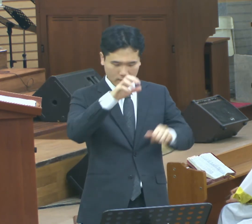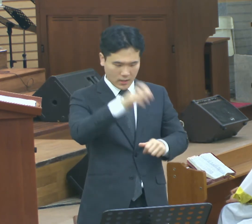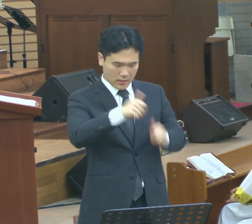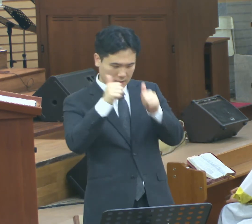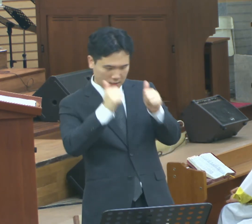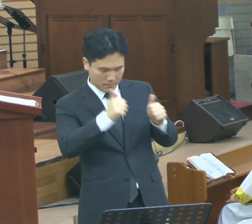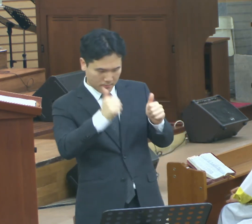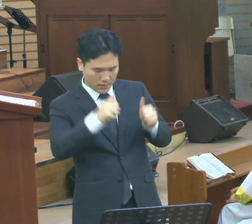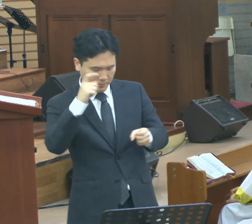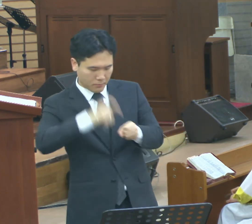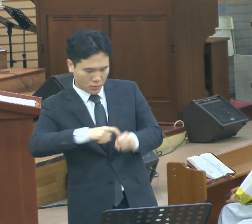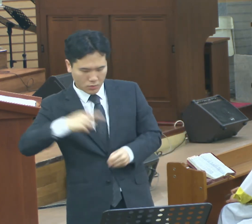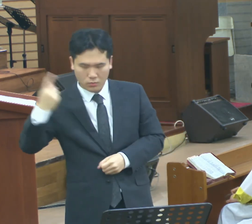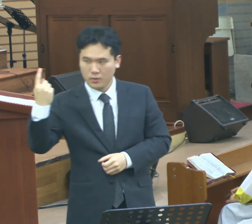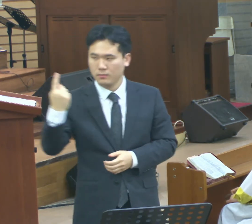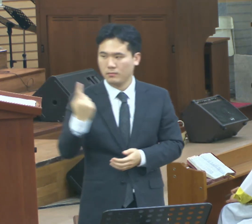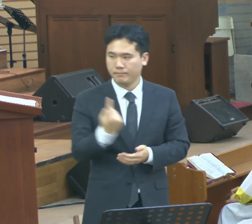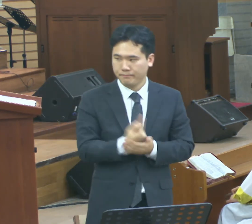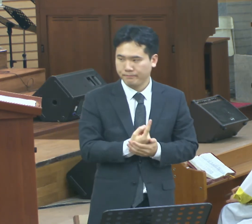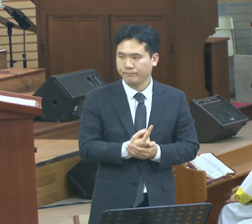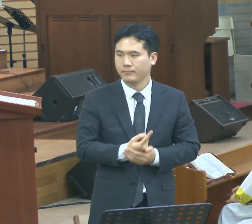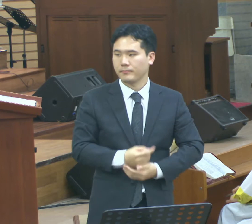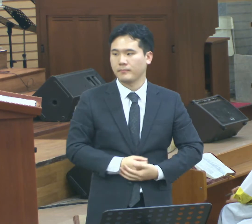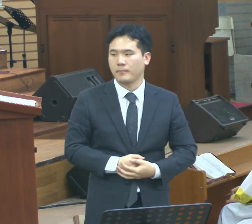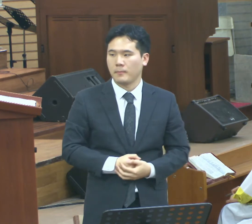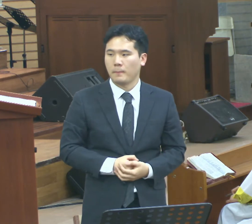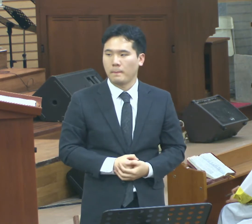땅을 심판하러 임하실 것입니다.